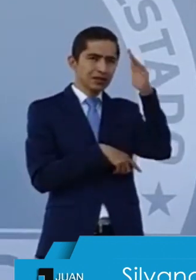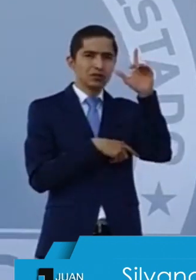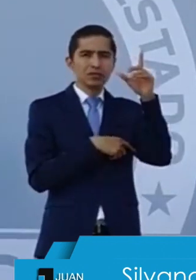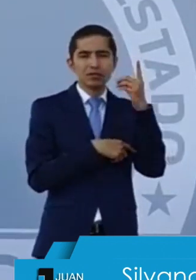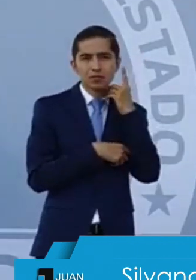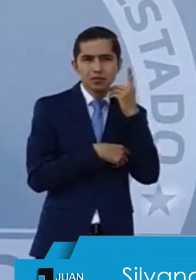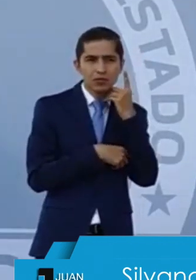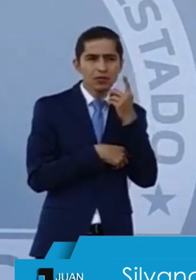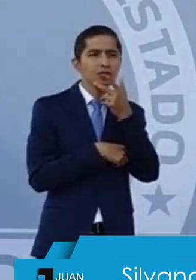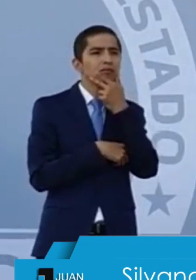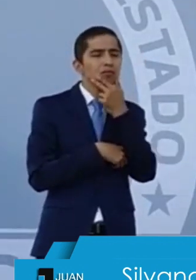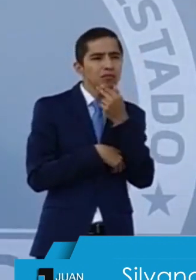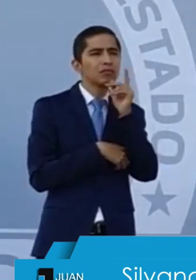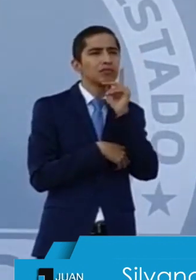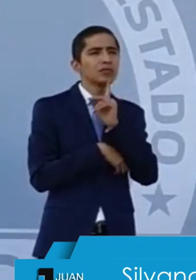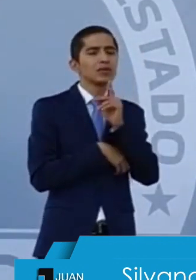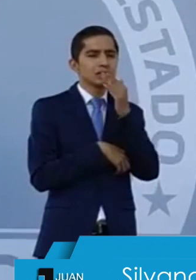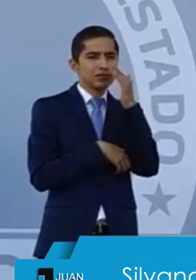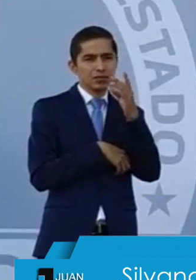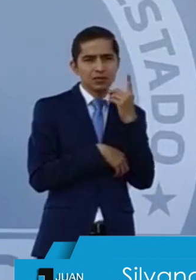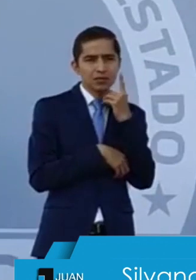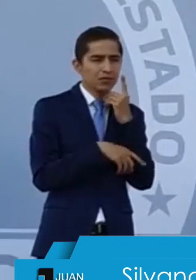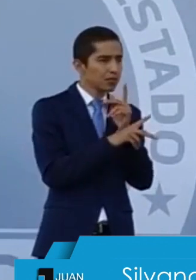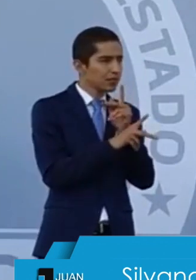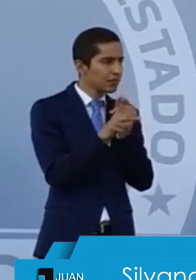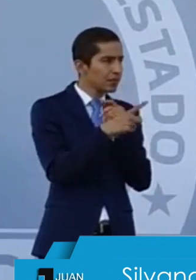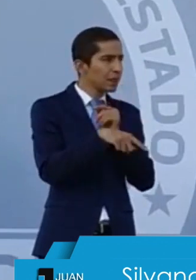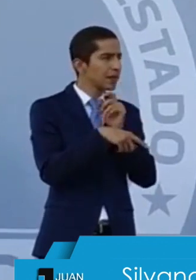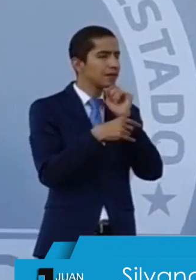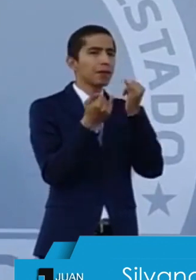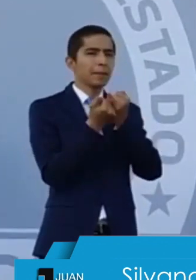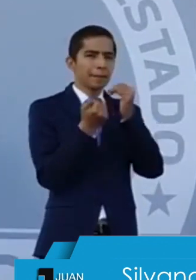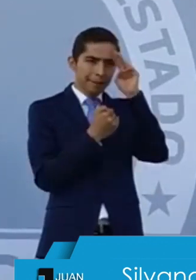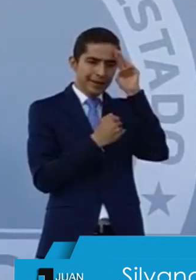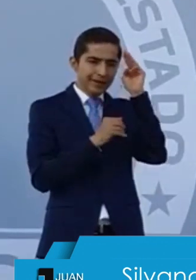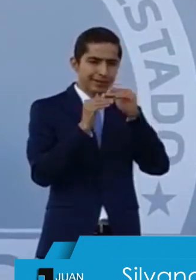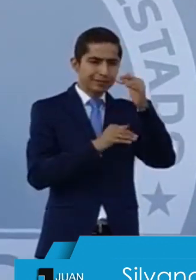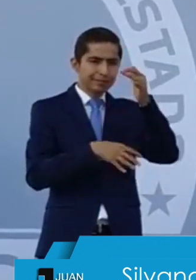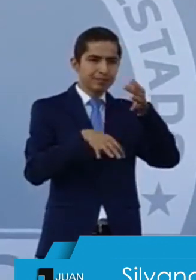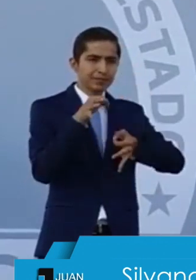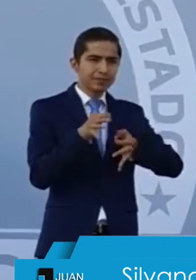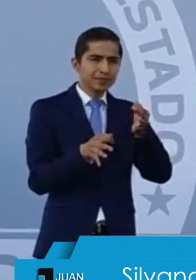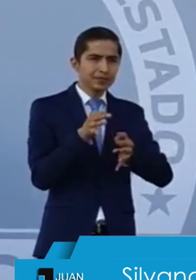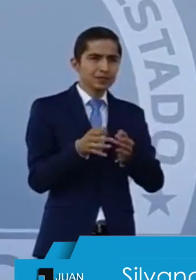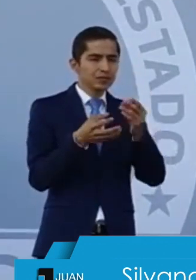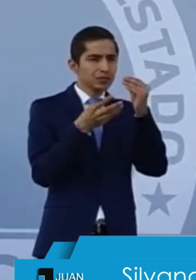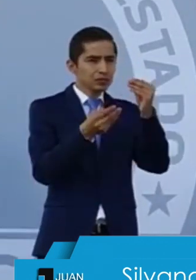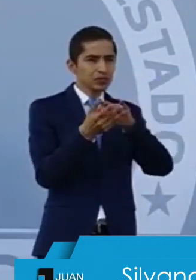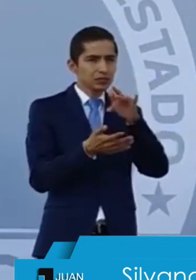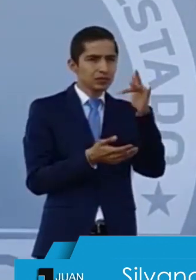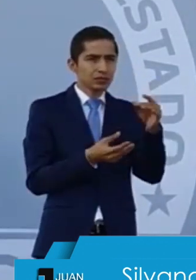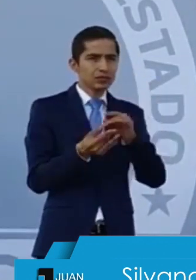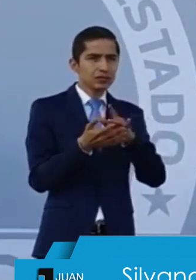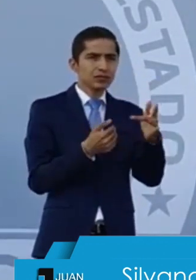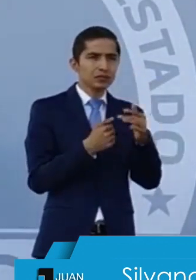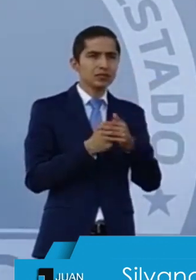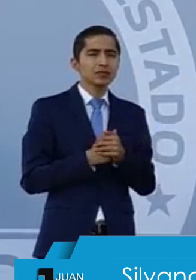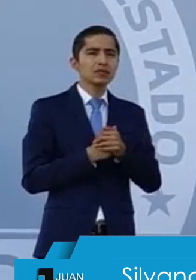y lo platicábamos en el momento con el fiscal, este incremento aún